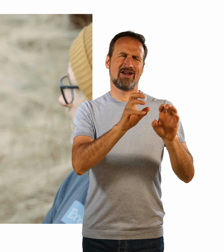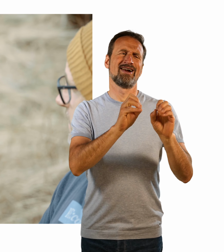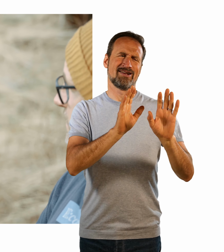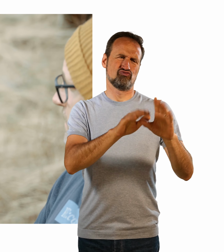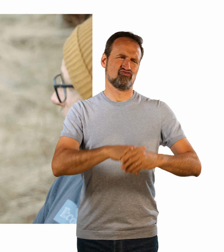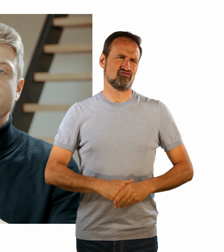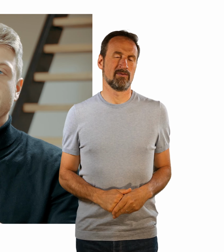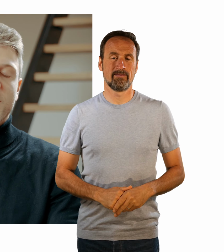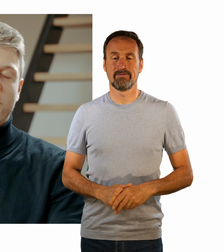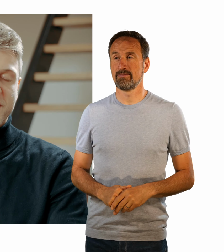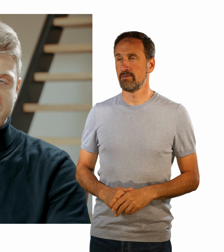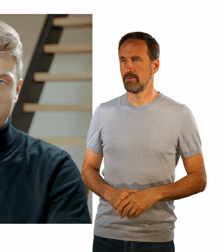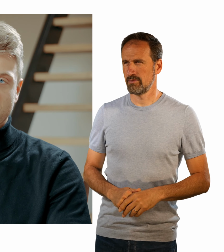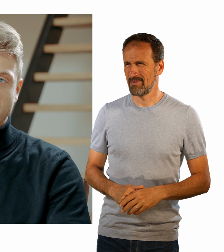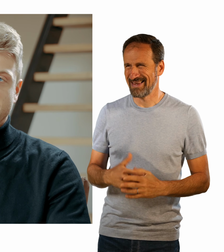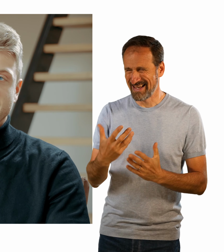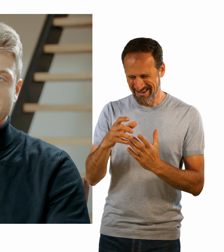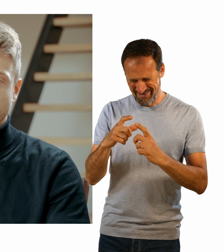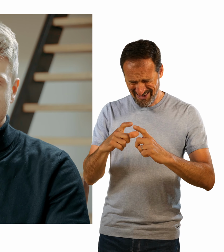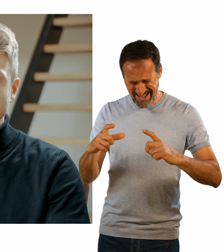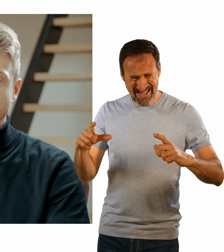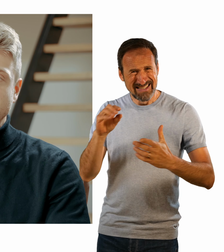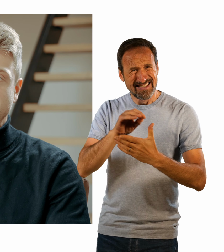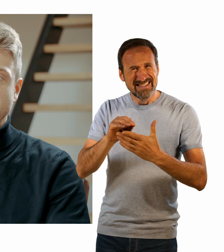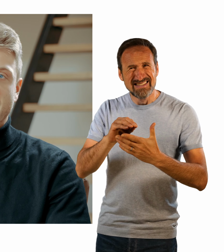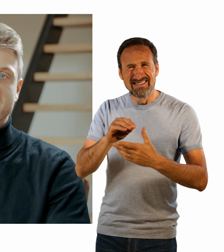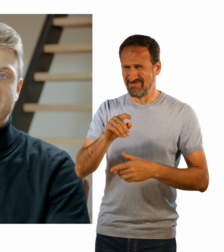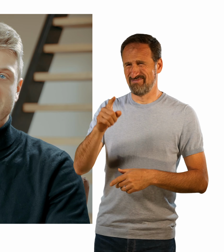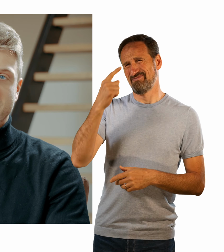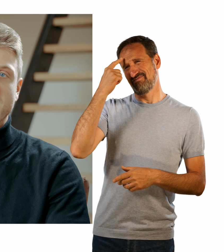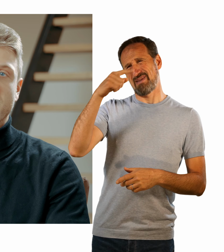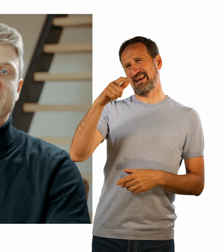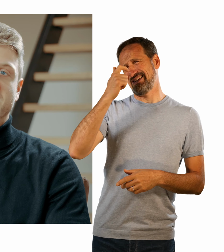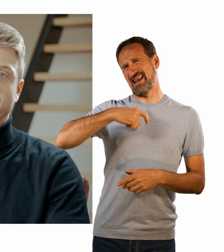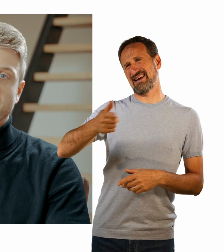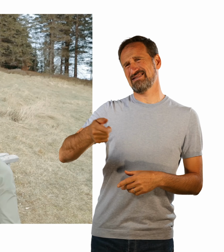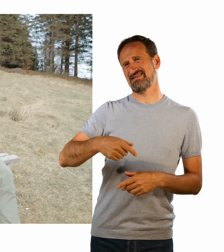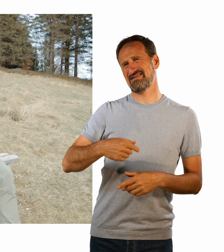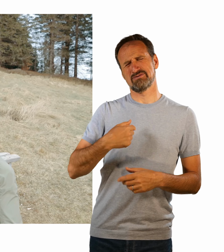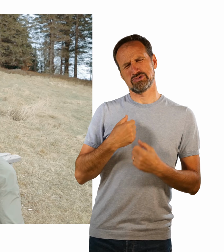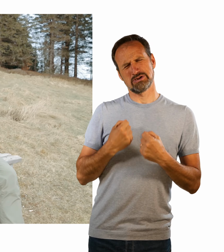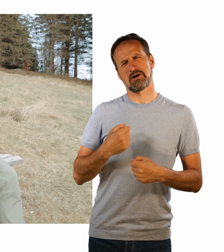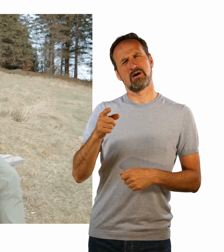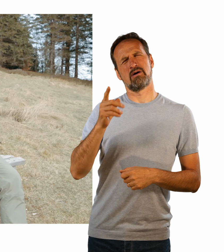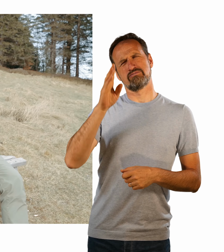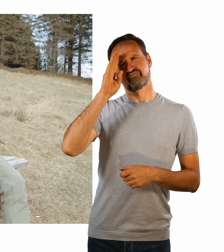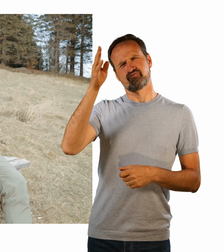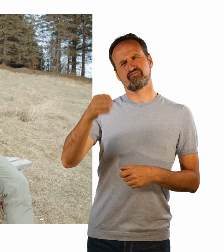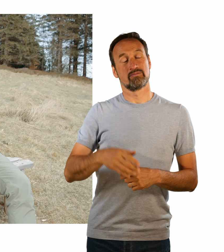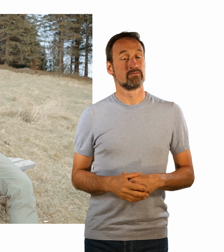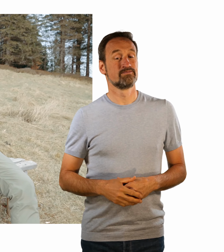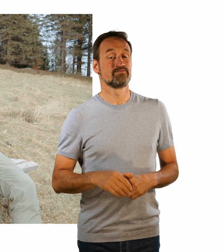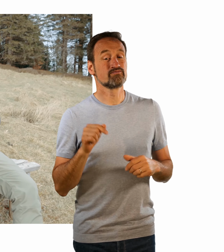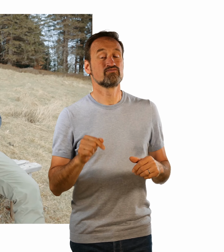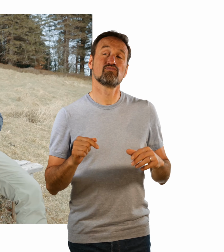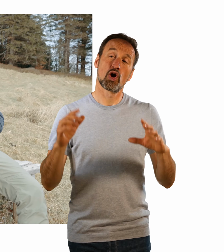Ja, was drinne stand, konnte ich nicht glauben. Also das meinten die nicht ernst, war ich mir ganz sicher. Es wird heute Nacht recht frisch. Es ist